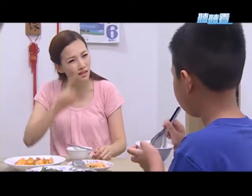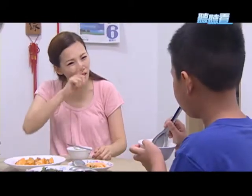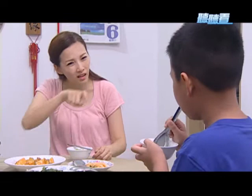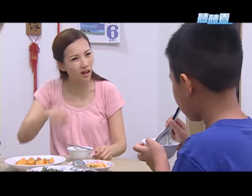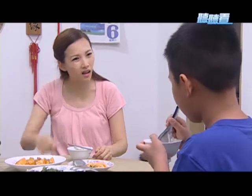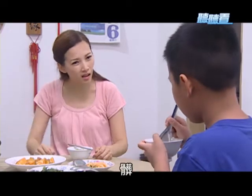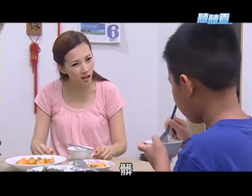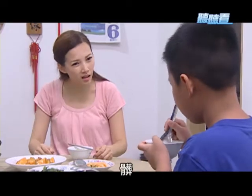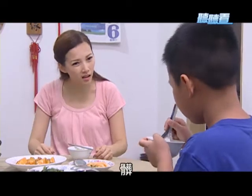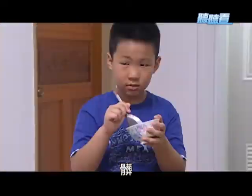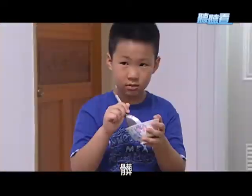嗯，脏？